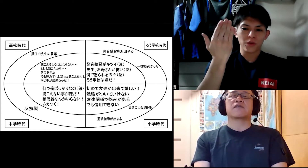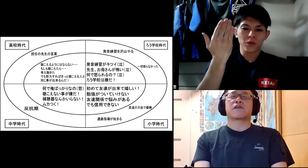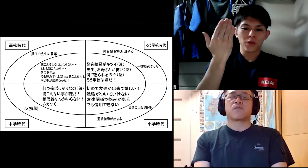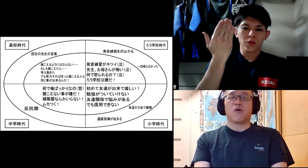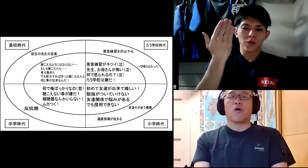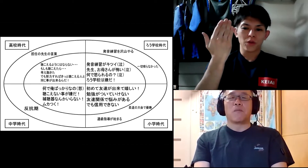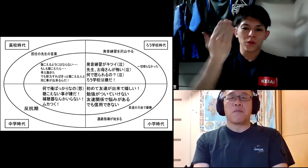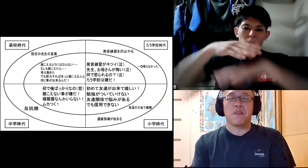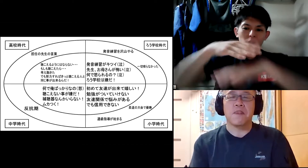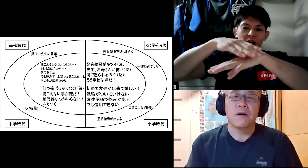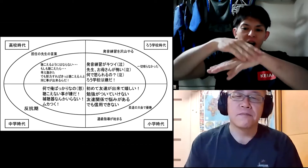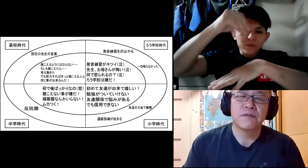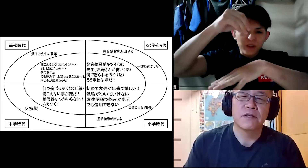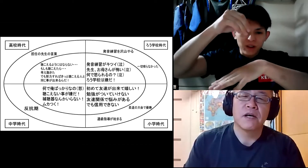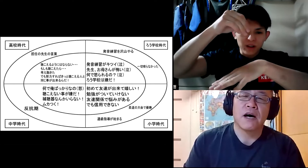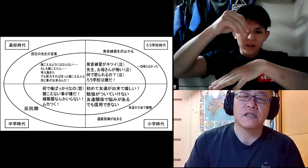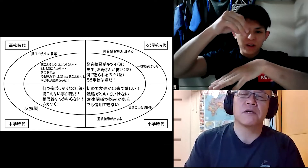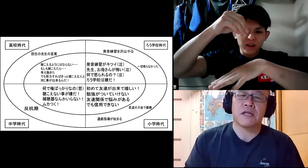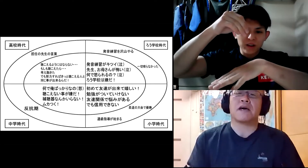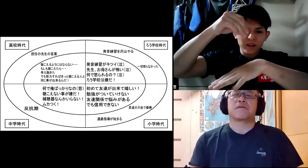で、なんですけども、